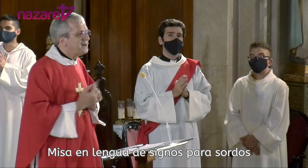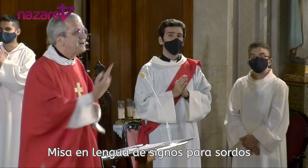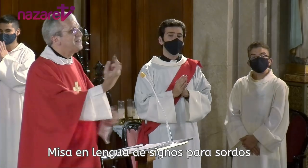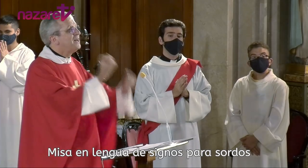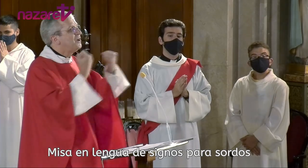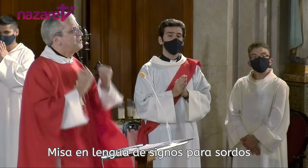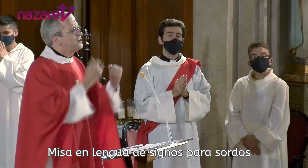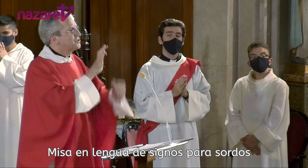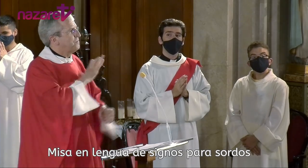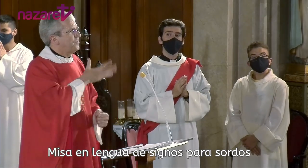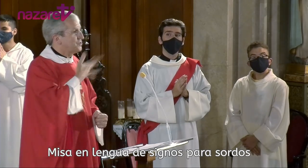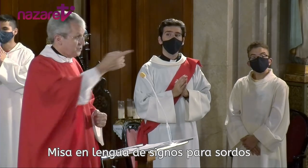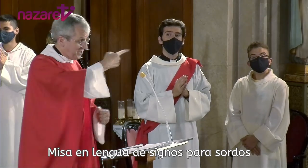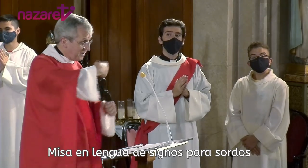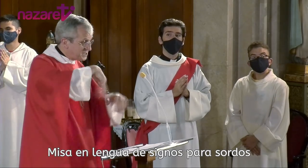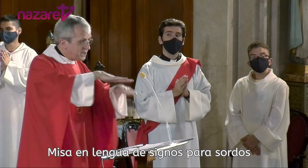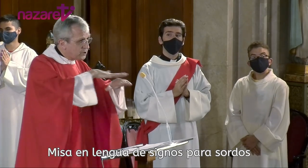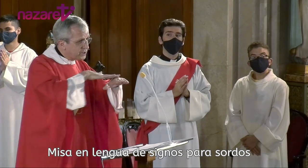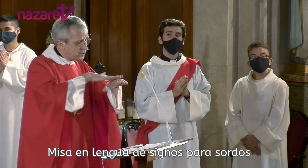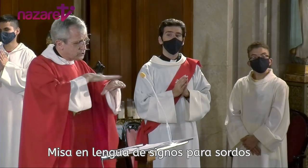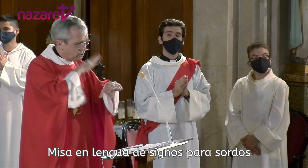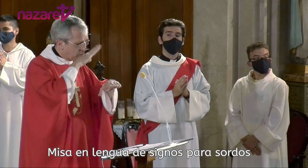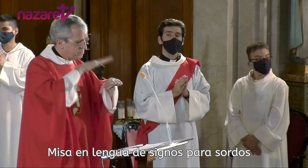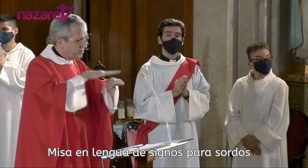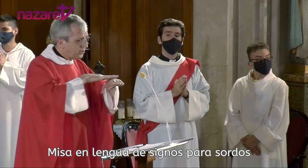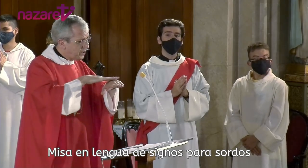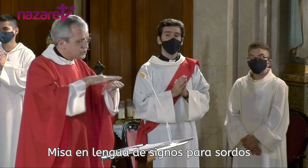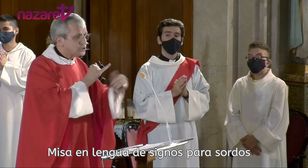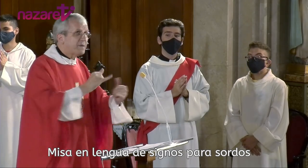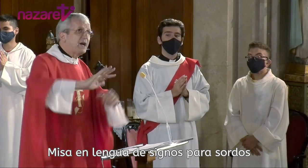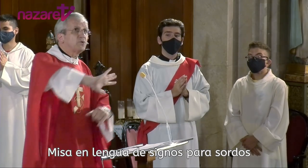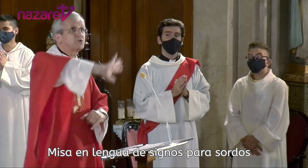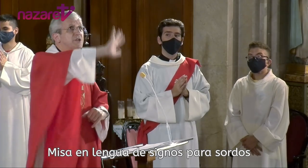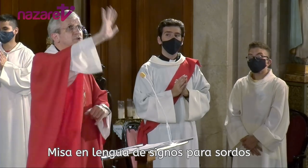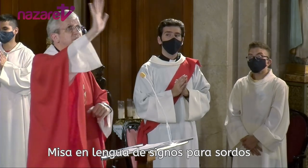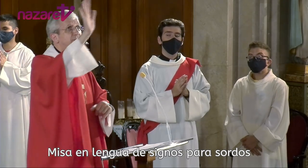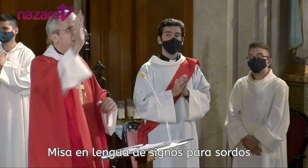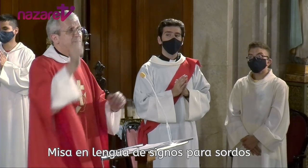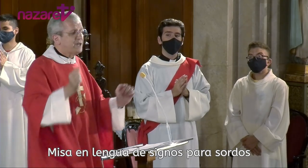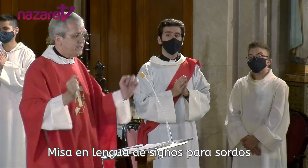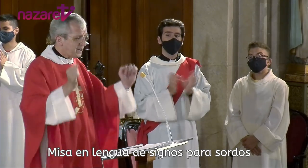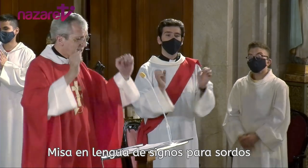piedad. Dios Todopoderoso, tenga misericordia de nosotros, perdone nuestros pecados y nos lleve a la vida eterna.